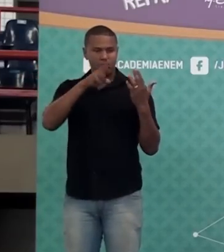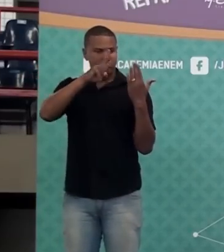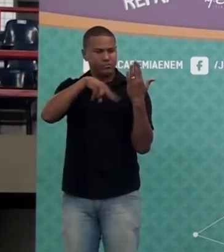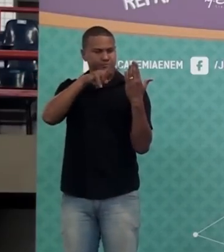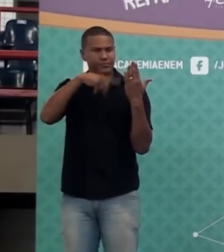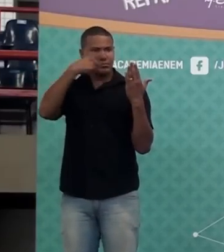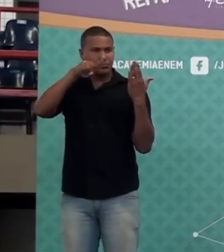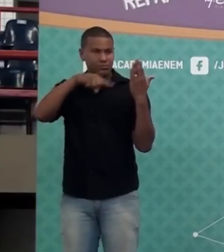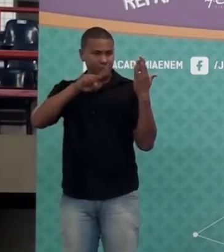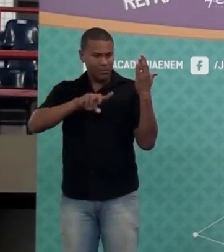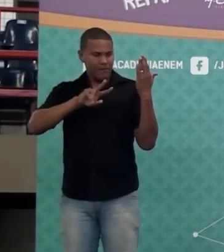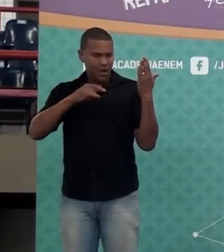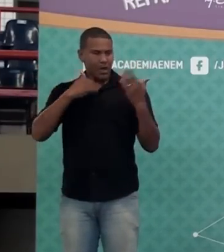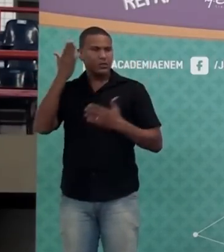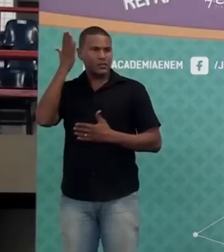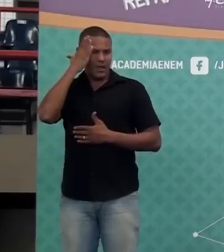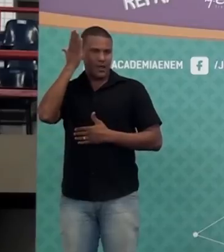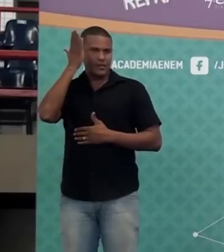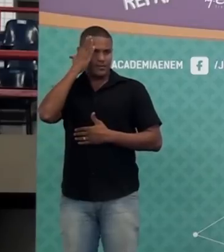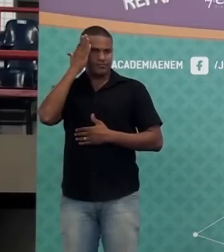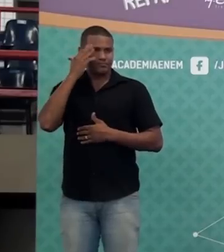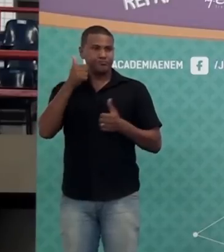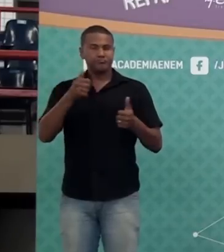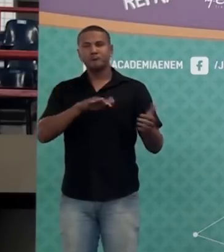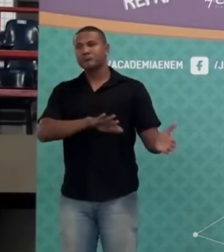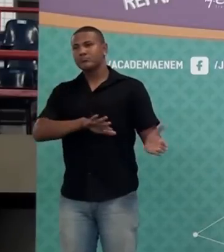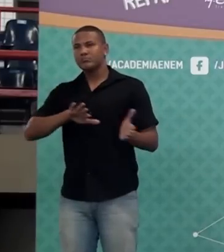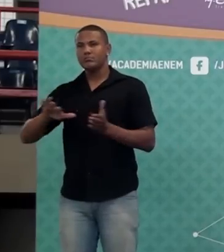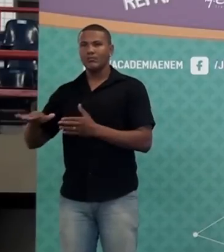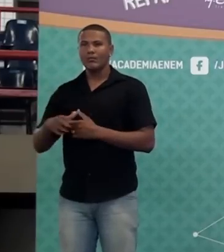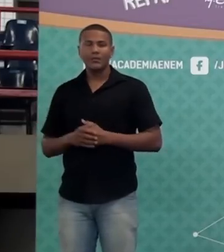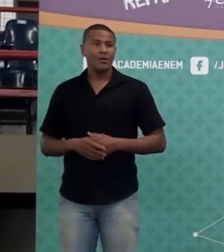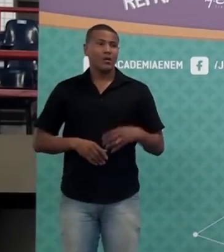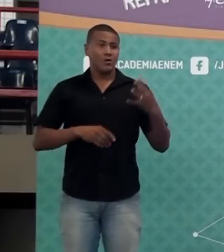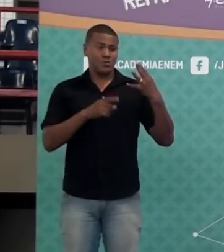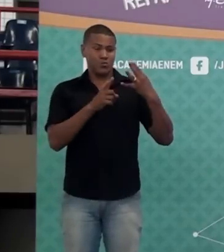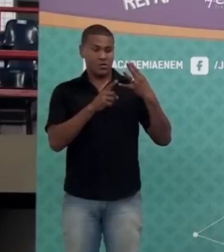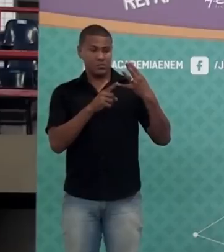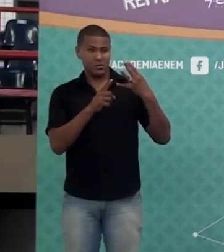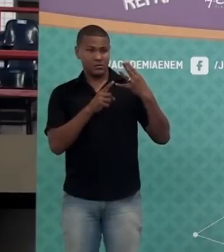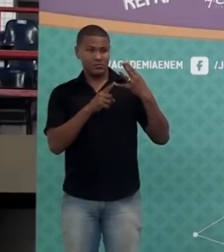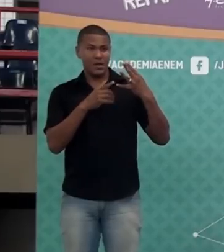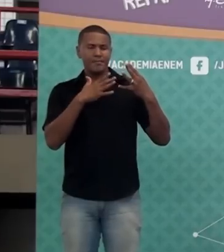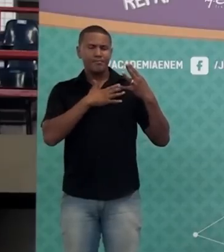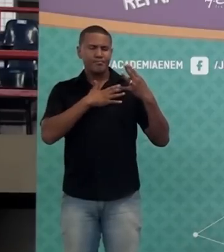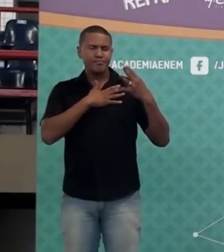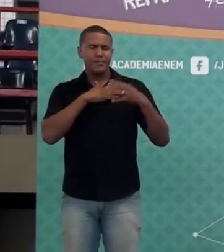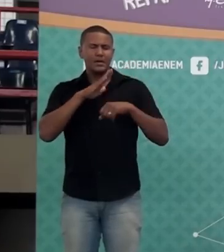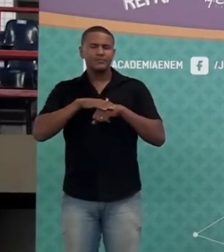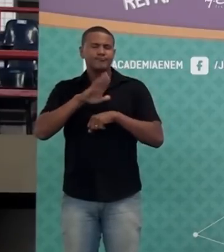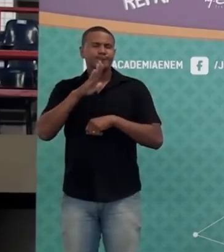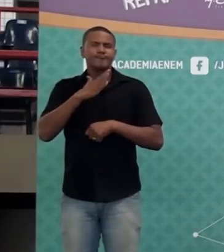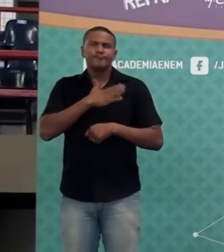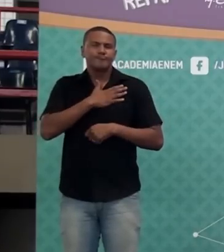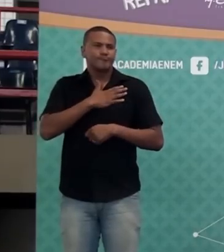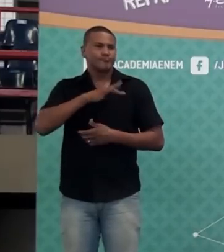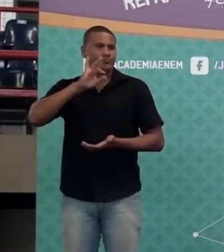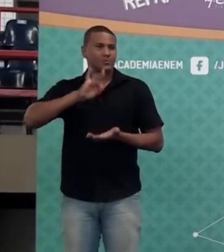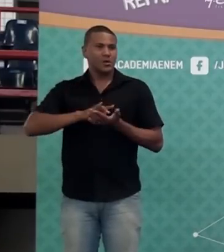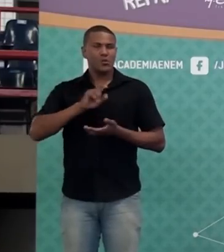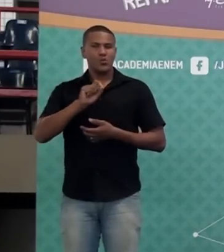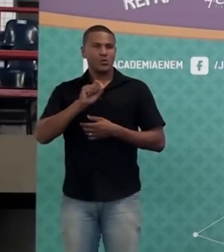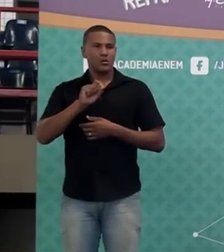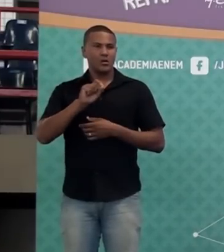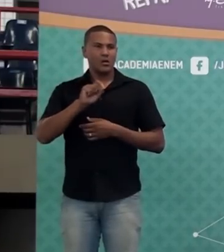e último modelo é o que eu mais gosto, é o que a banca do Enem mais gosta. Comece com uma